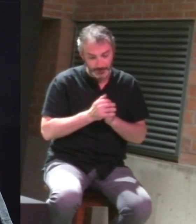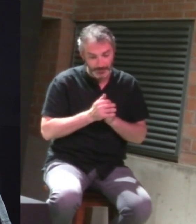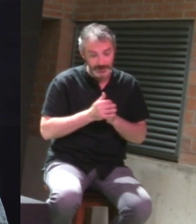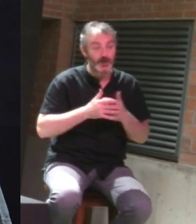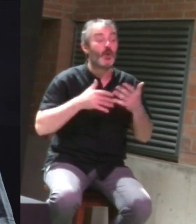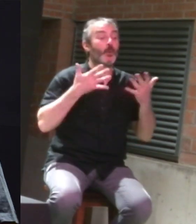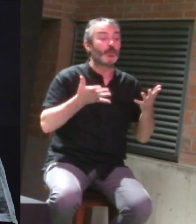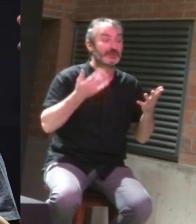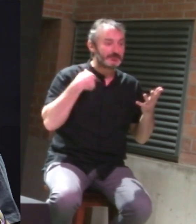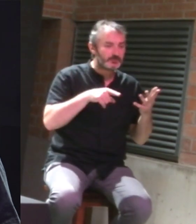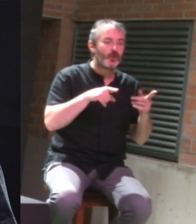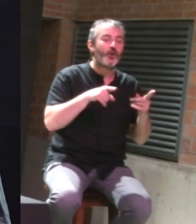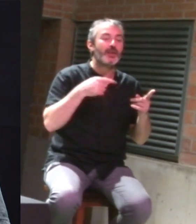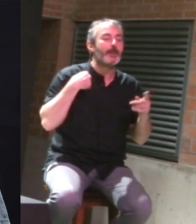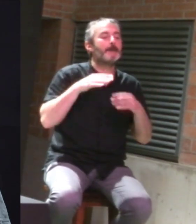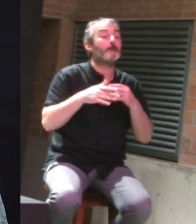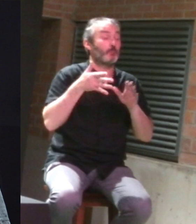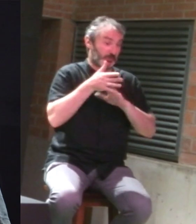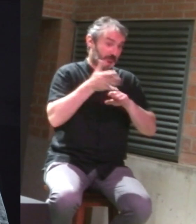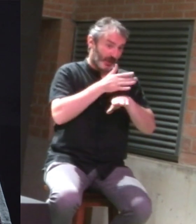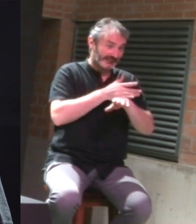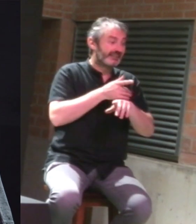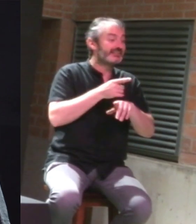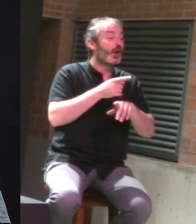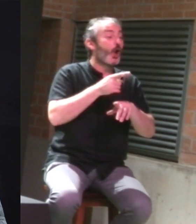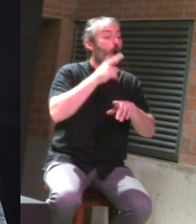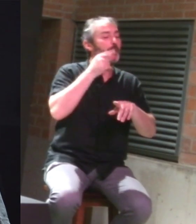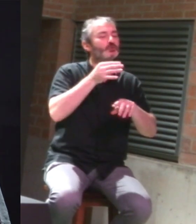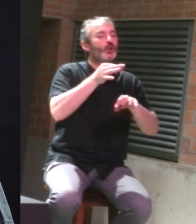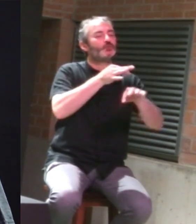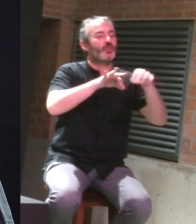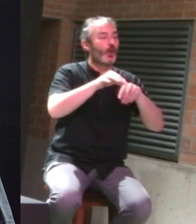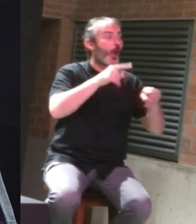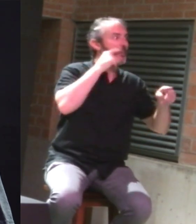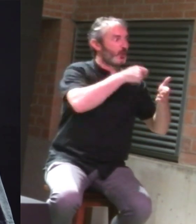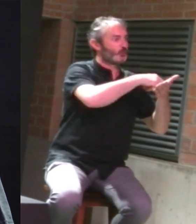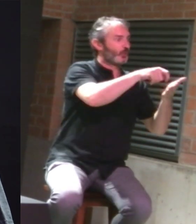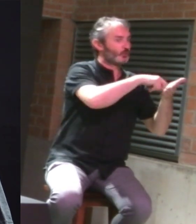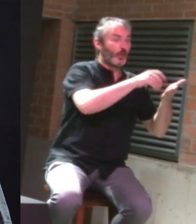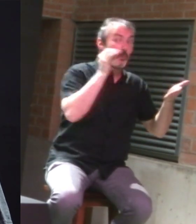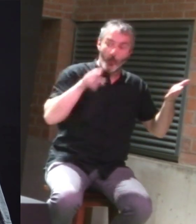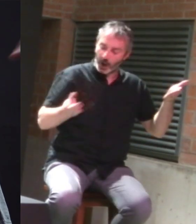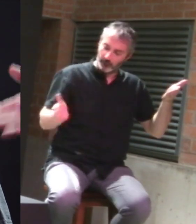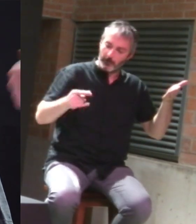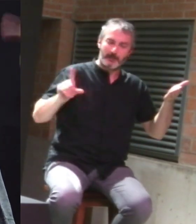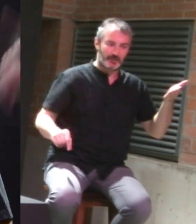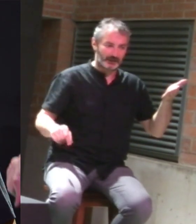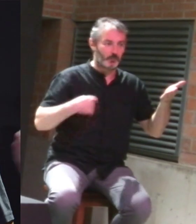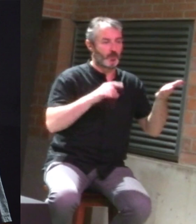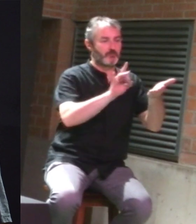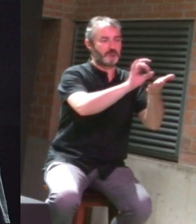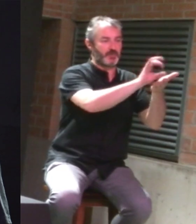industria textil un proceso de sustitución de la mano de obra masculina por la femenina, que era mucho más barata.